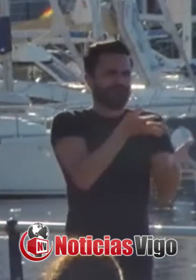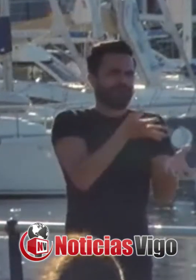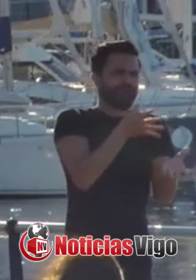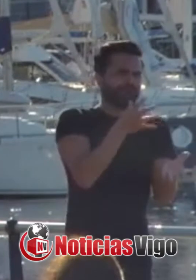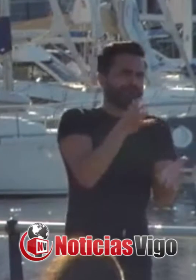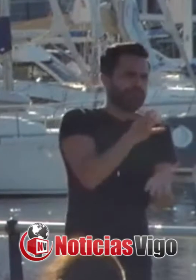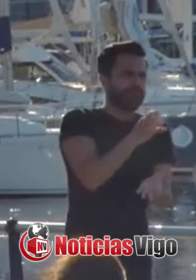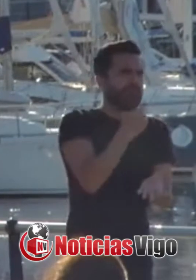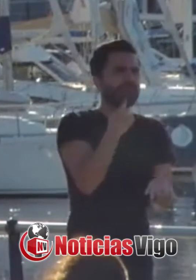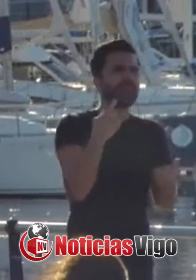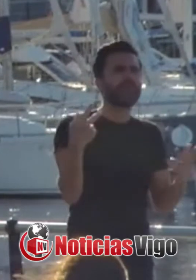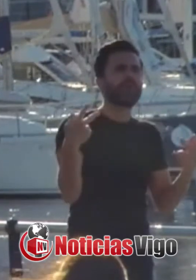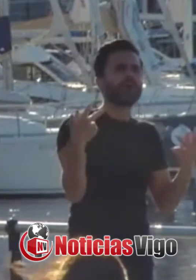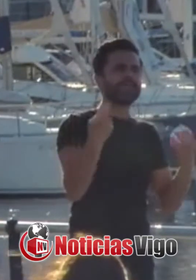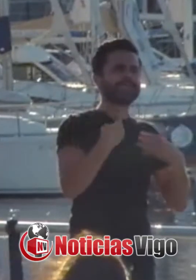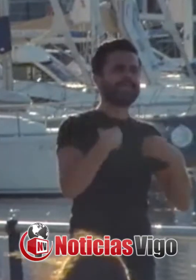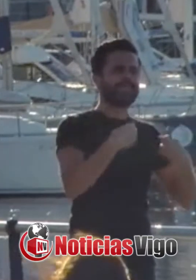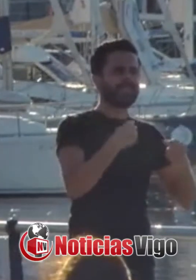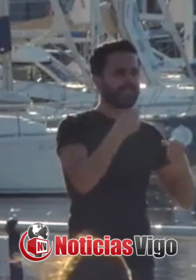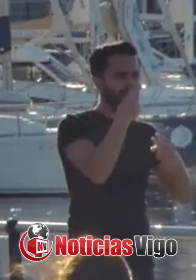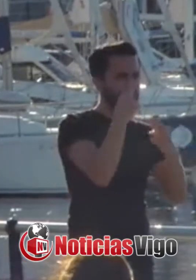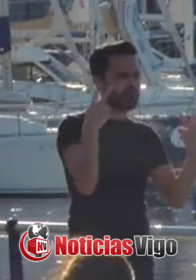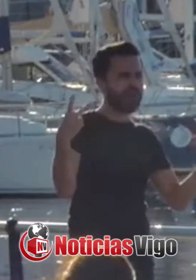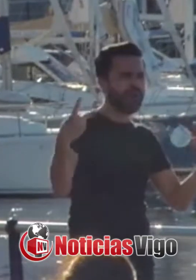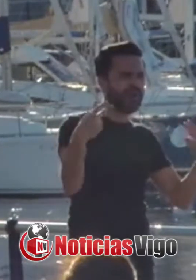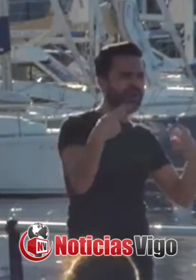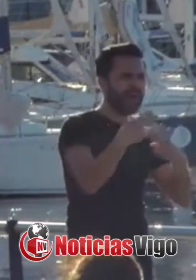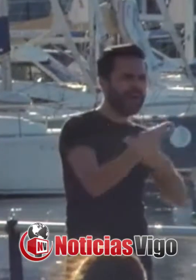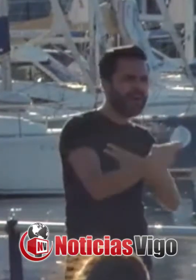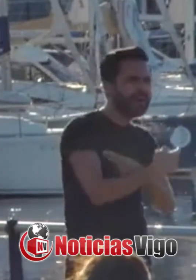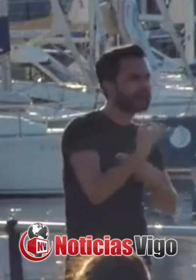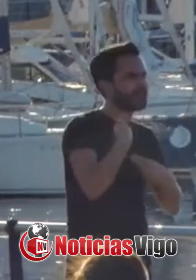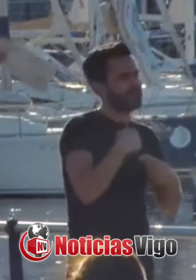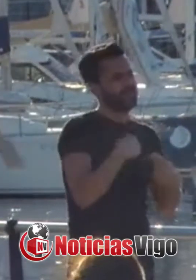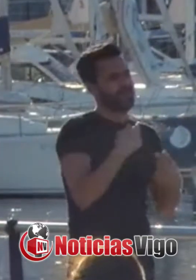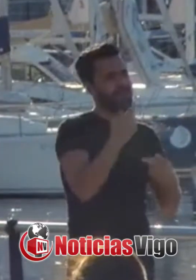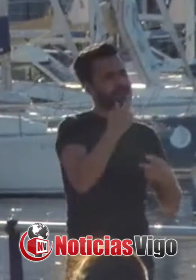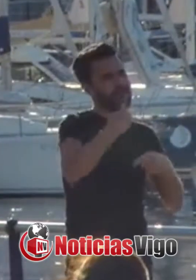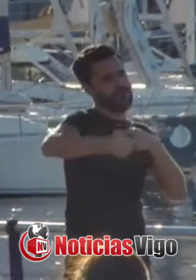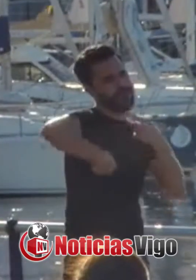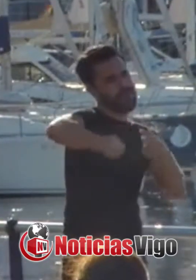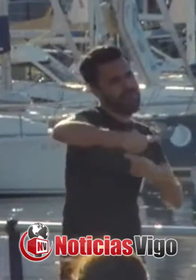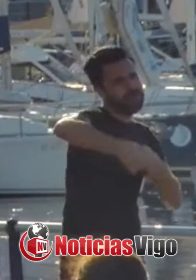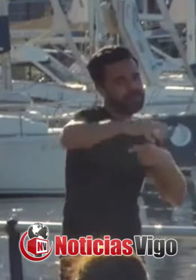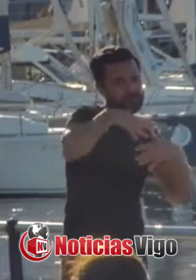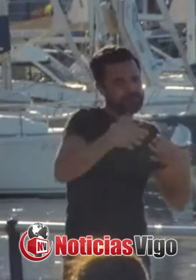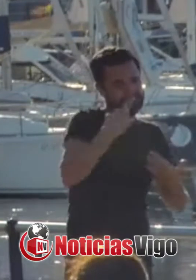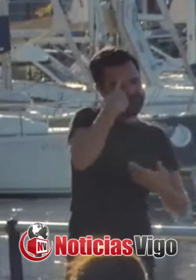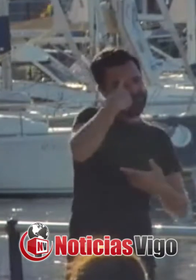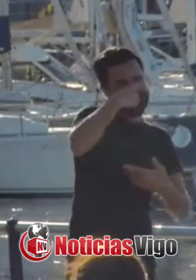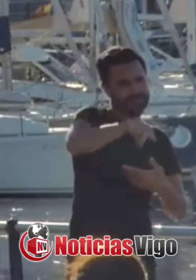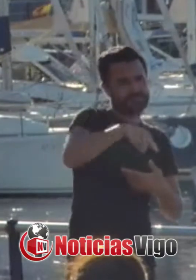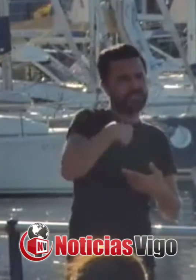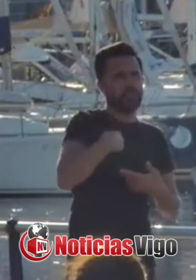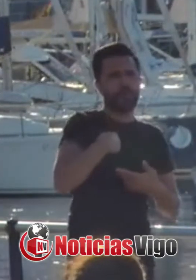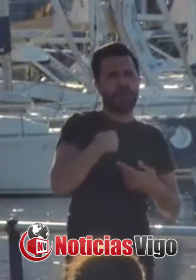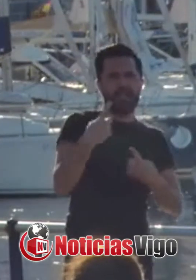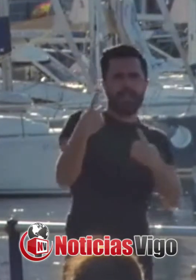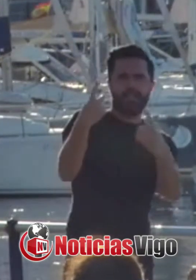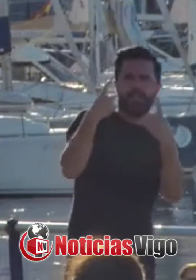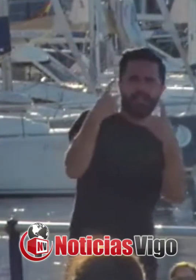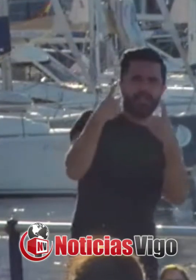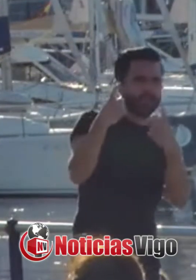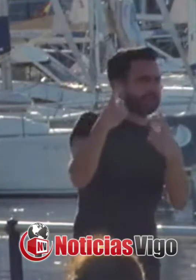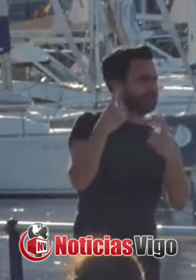sanidade pública con consecuencias que todos e todas coñecemos, non nos vai dar ningún tipo de lección.